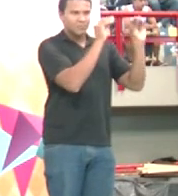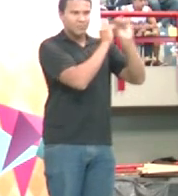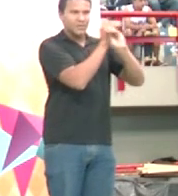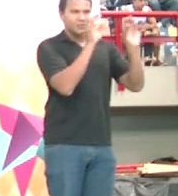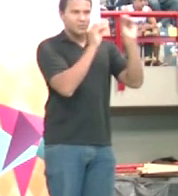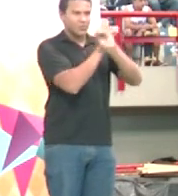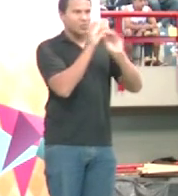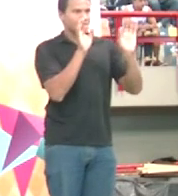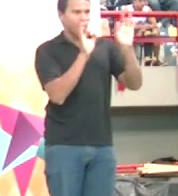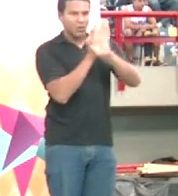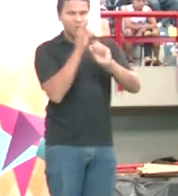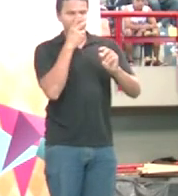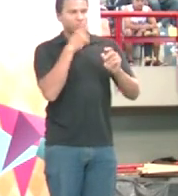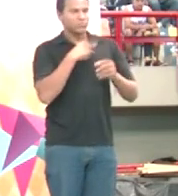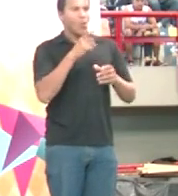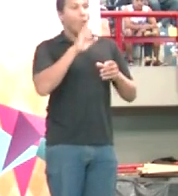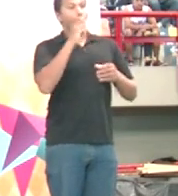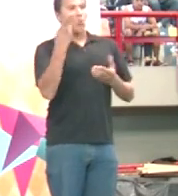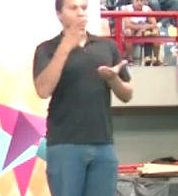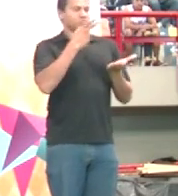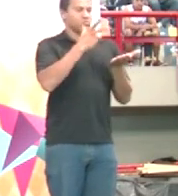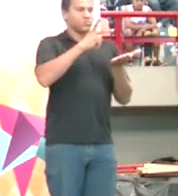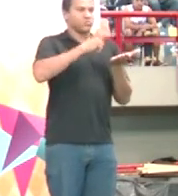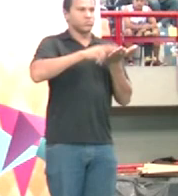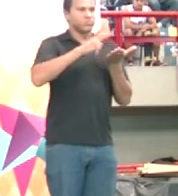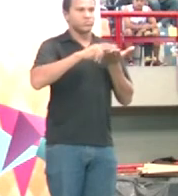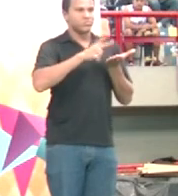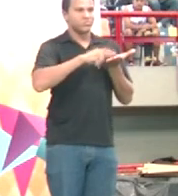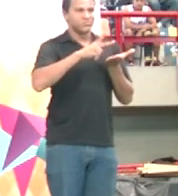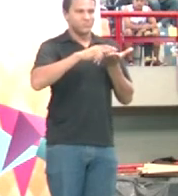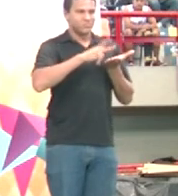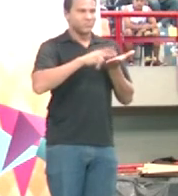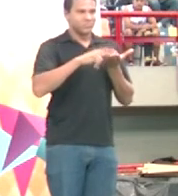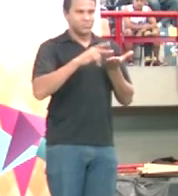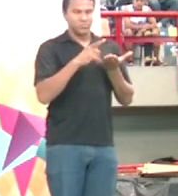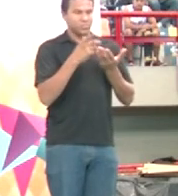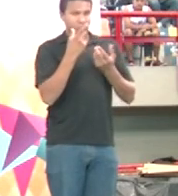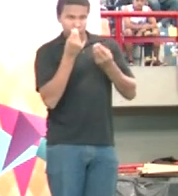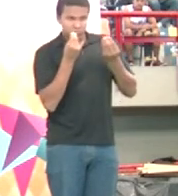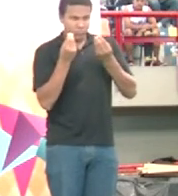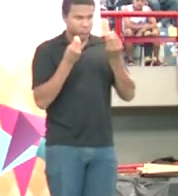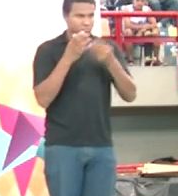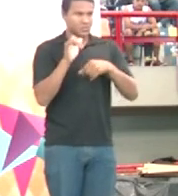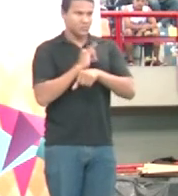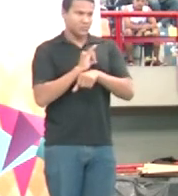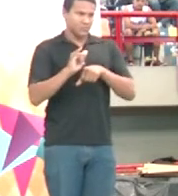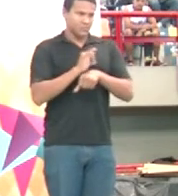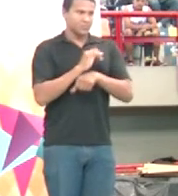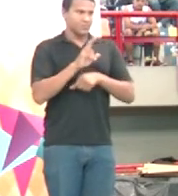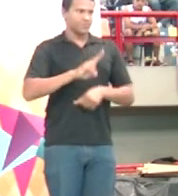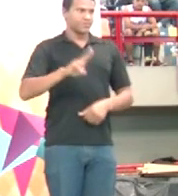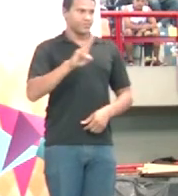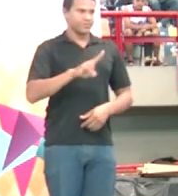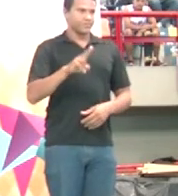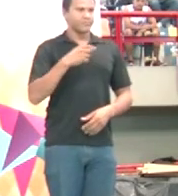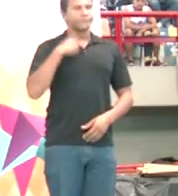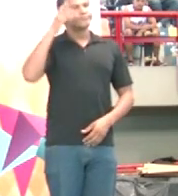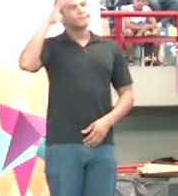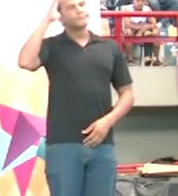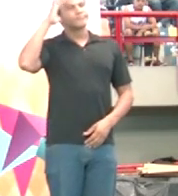eu suprimo ou coloco uma para que fique claro sobre o que o assunto vai falar. Imagine que um professor